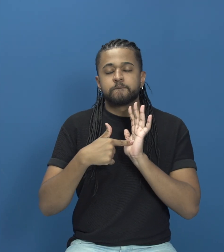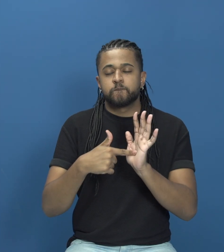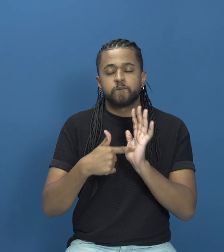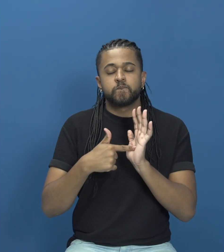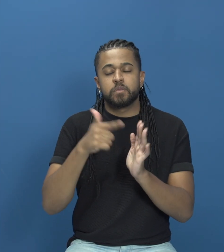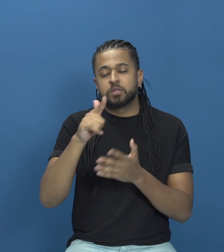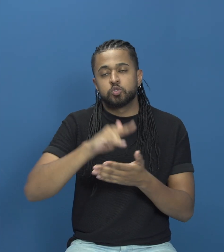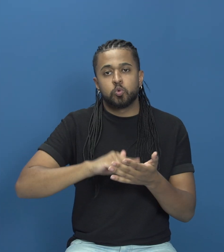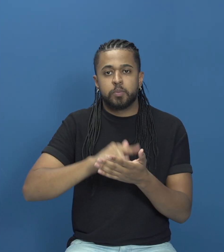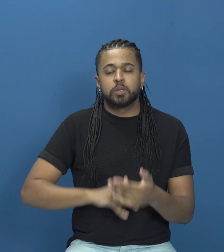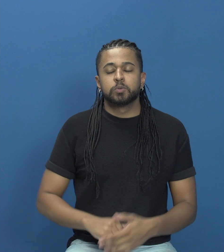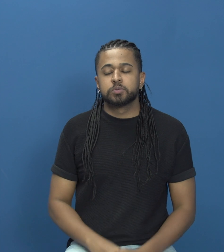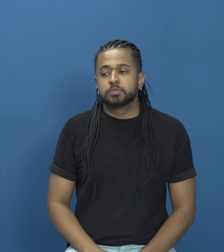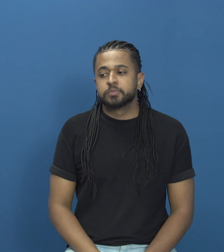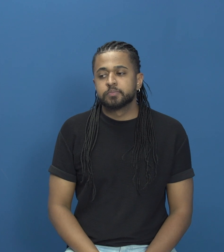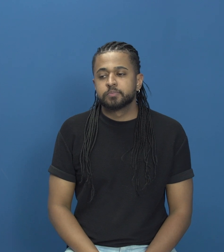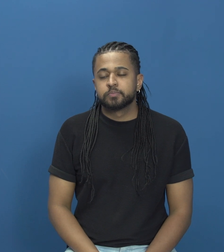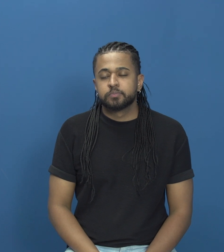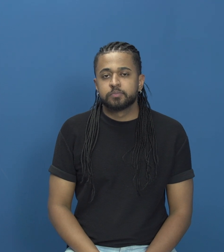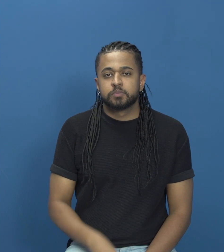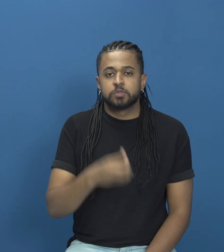dos referidos documentos.